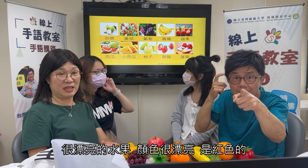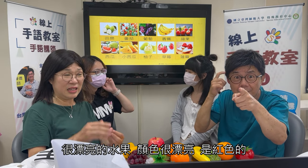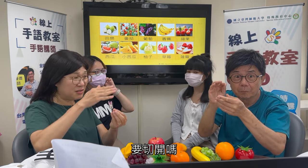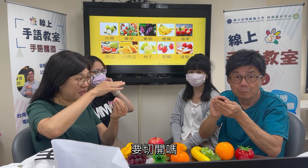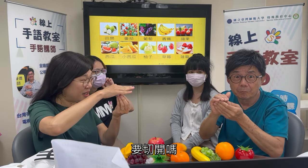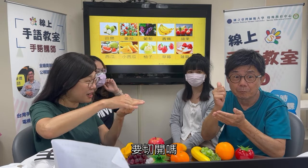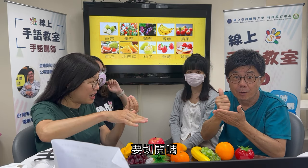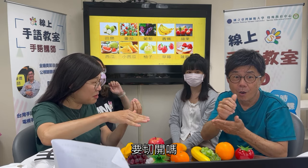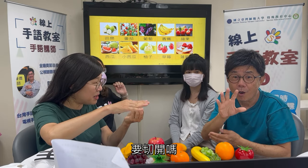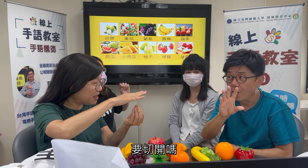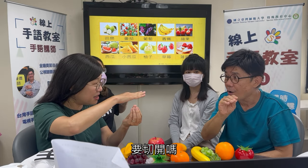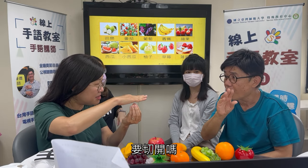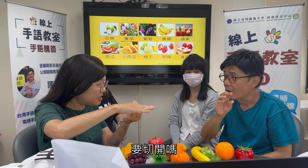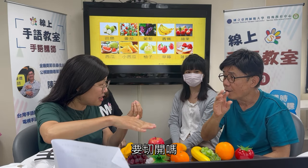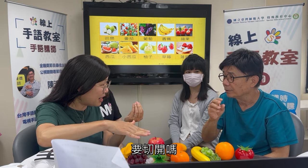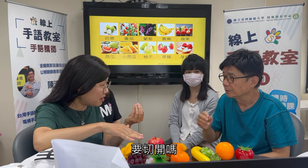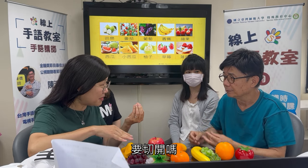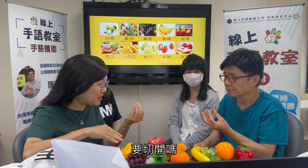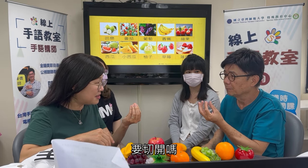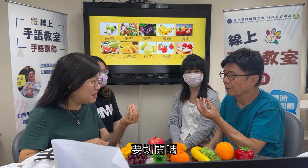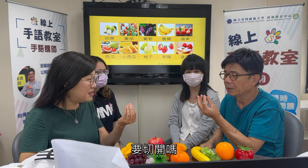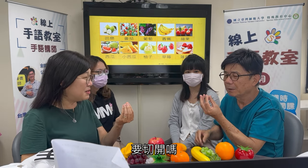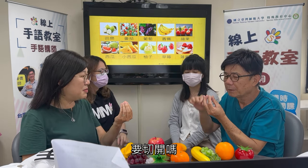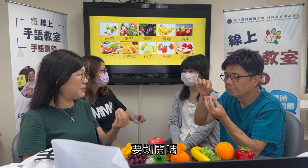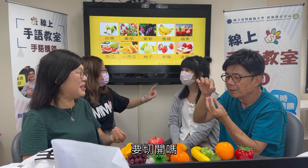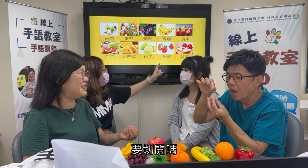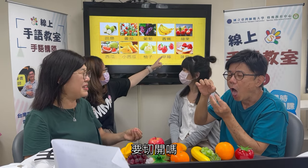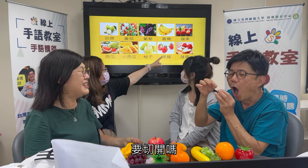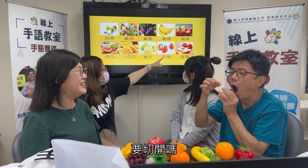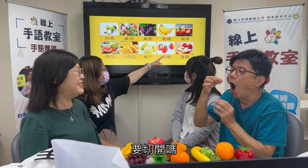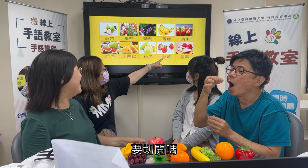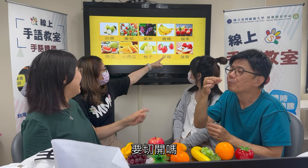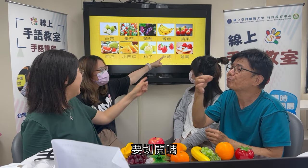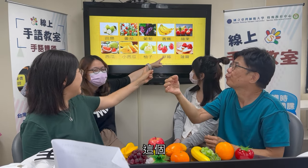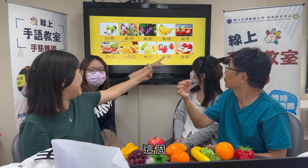要切开吗？要切开吗？没有，这个。